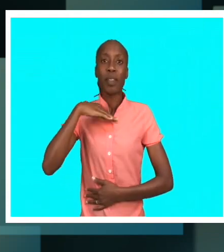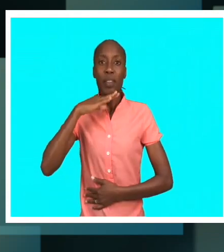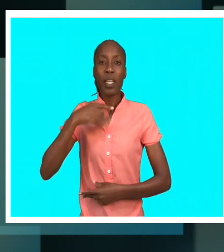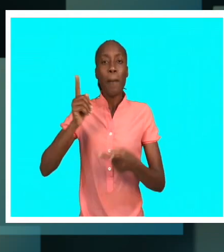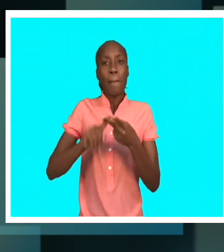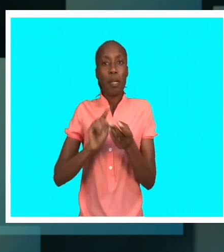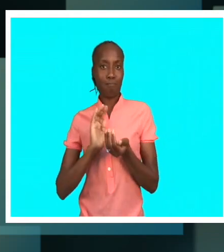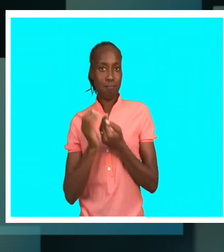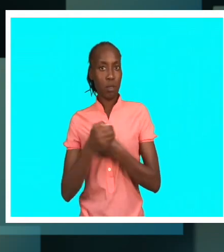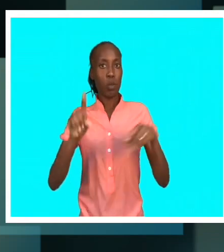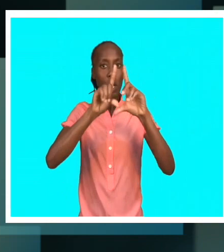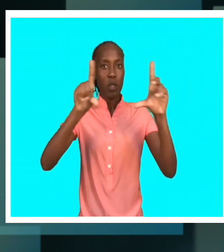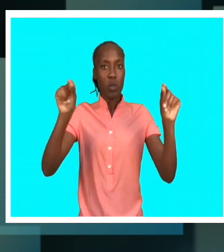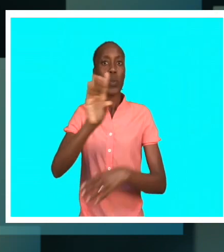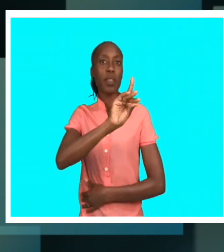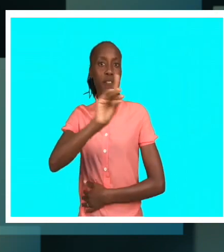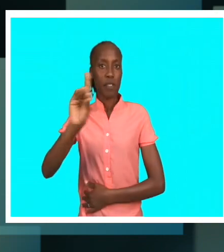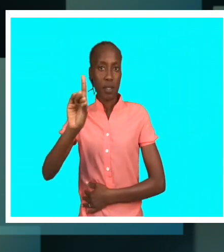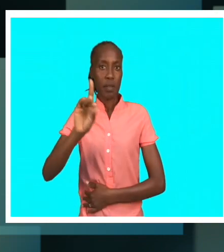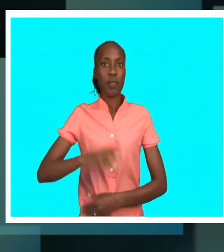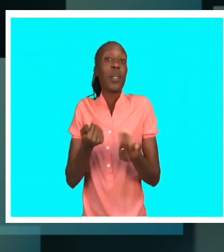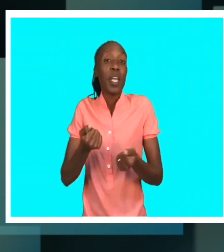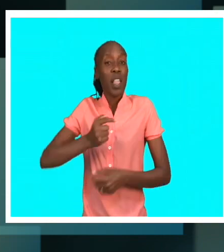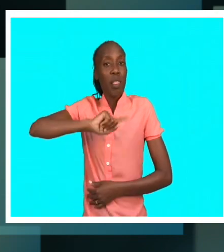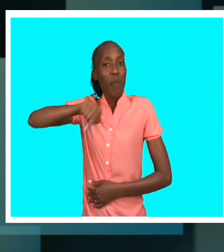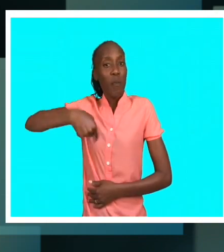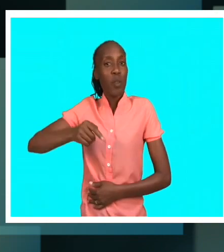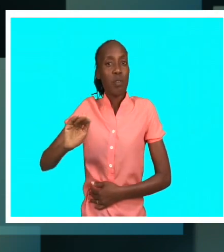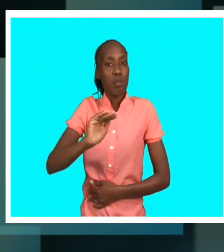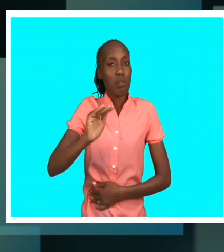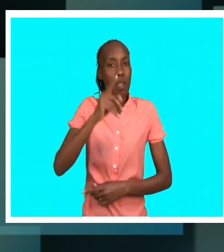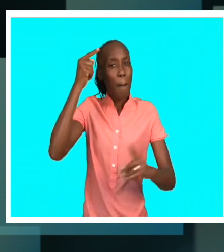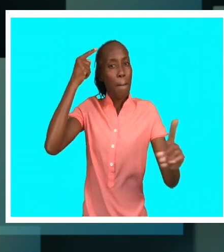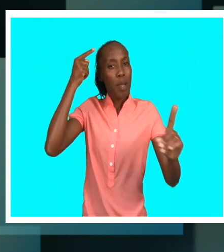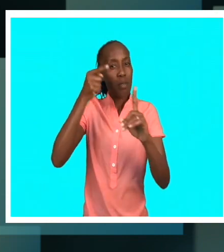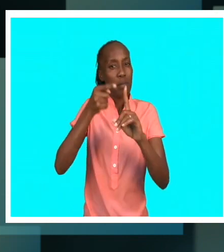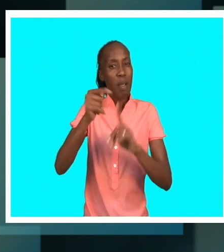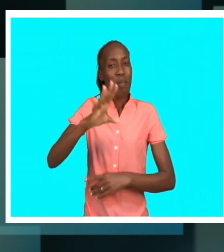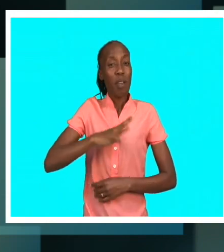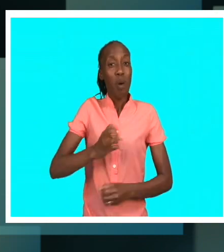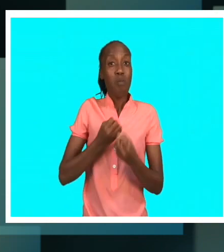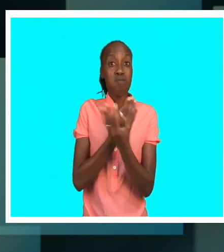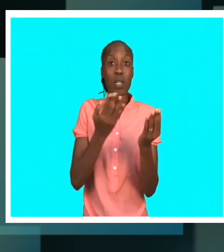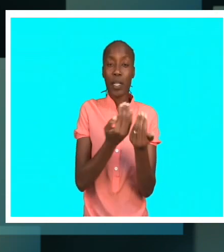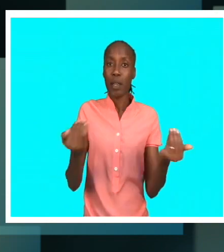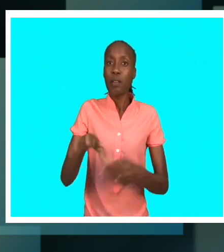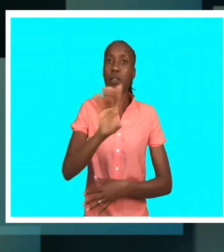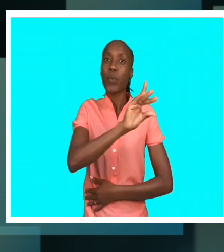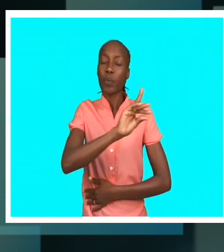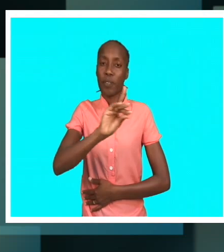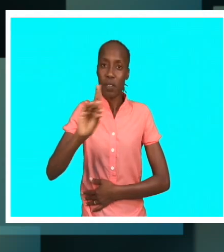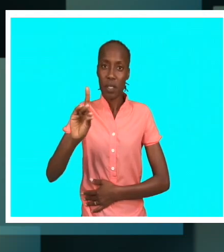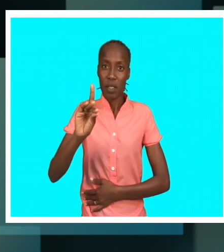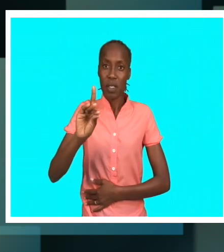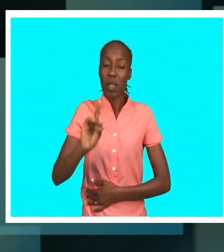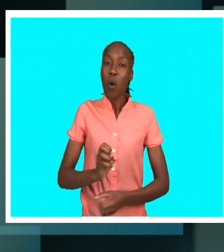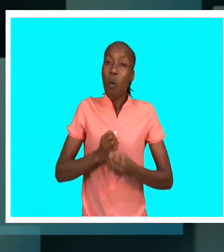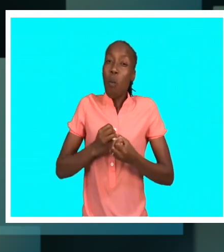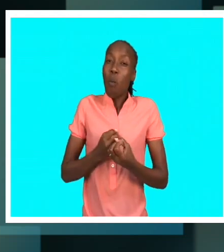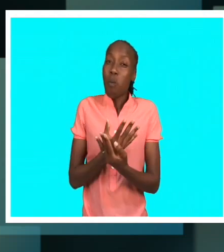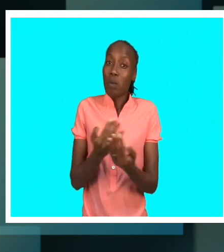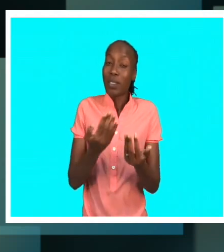tabus em torno da deficiência. Na nossa sociedade, principalmente, existem muitas crianças com deficiência. E